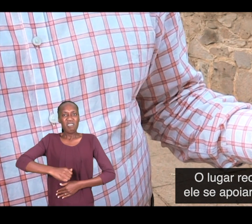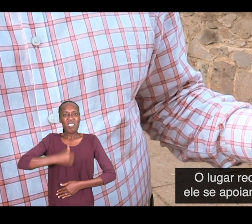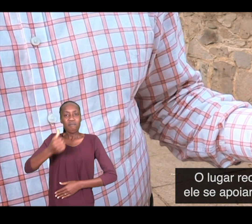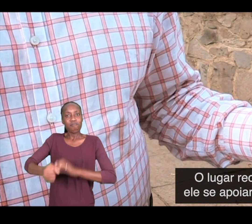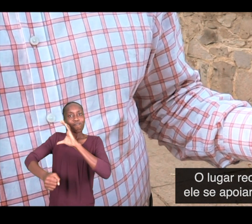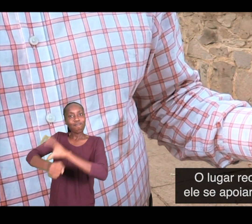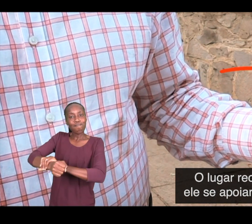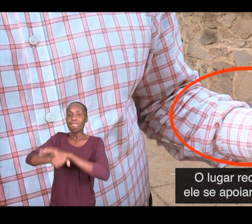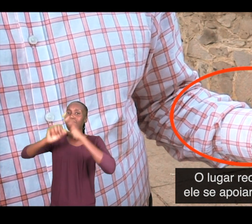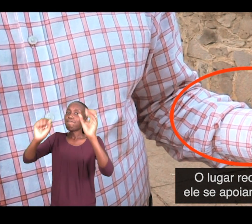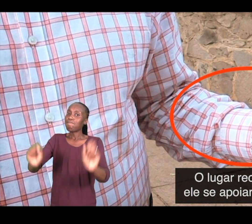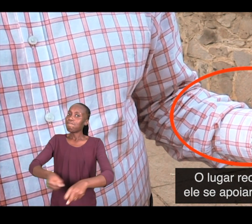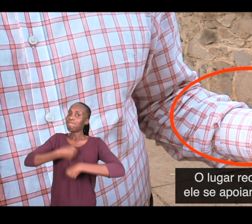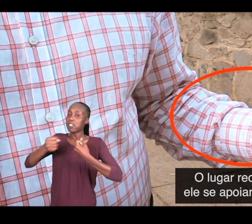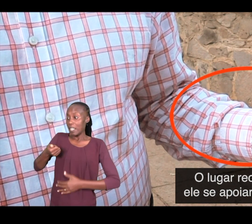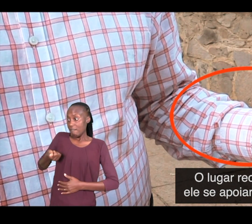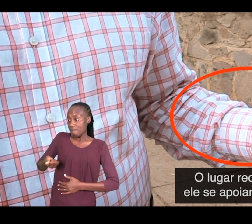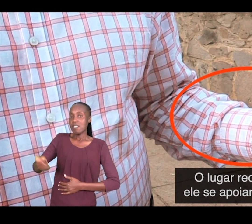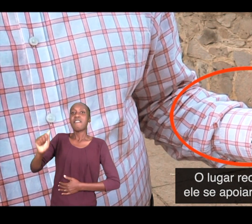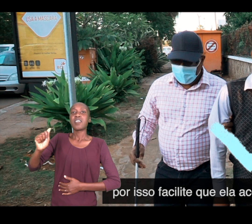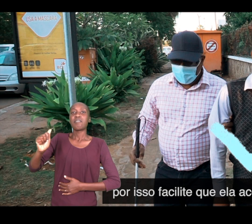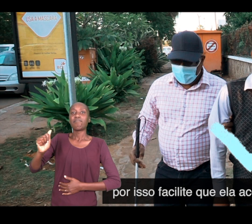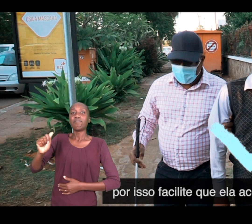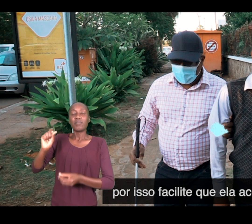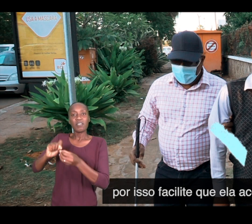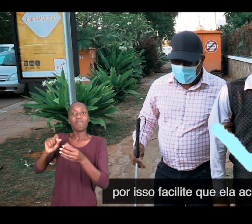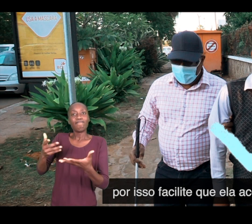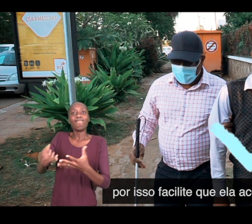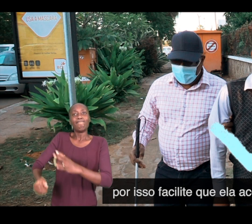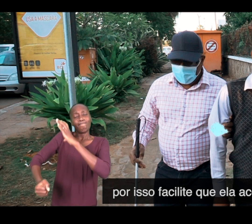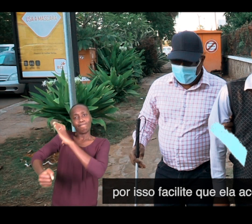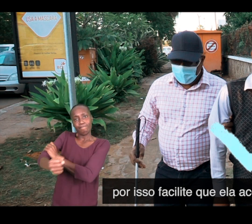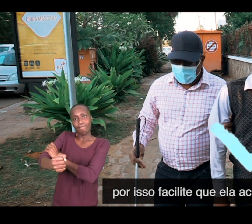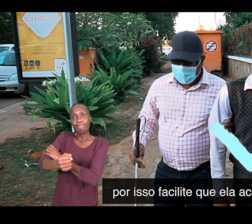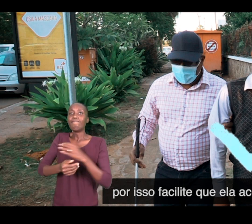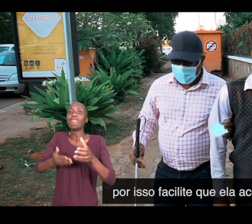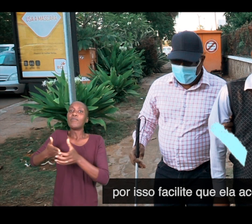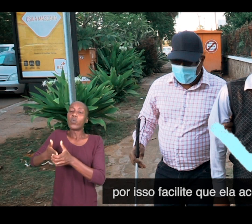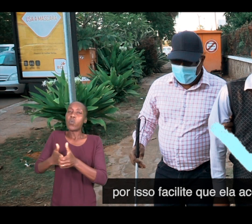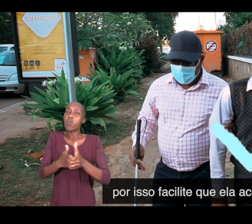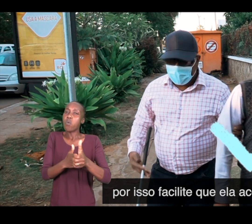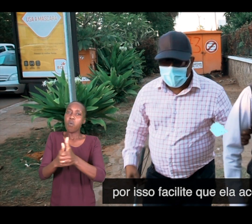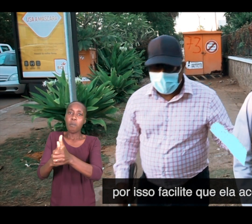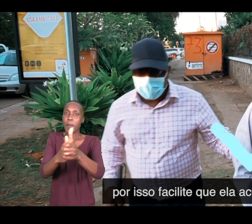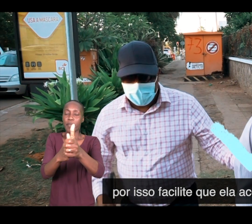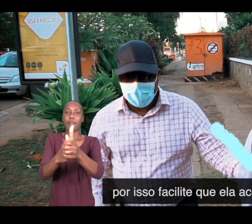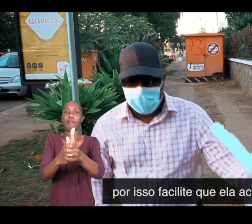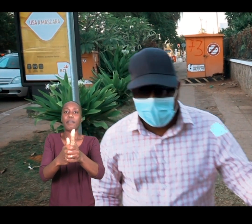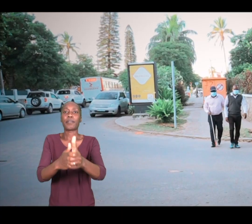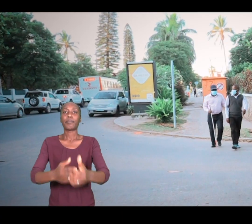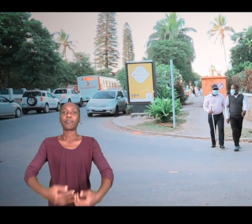se apoiar é o braço direito, por isso facilite que ela acende ao seu